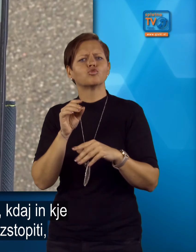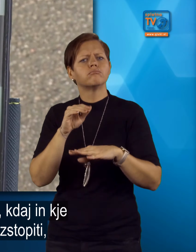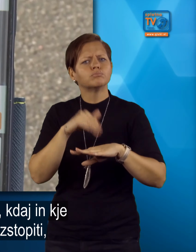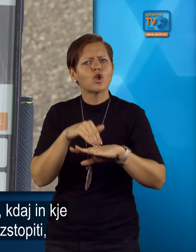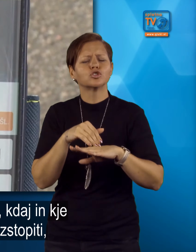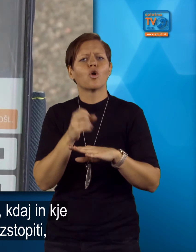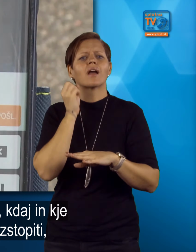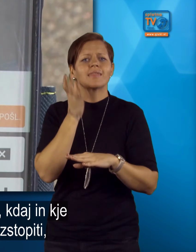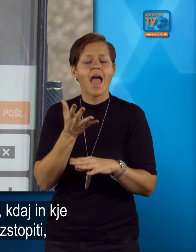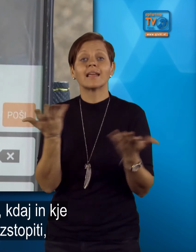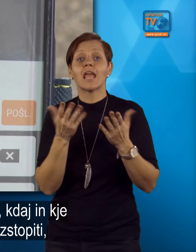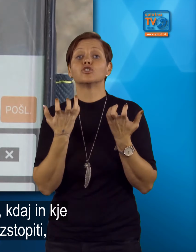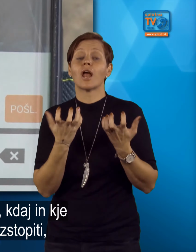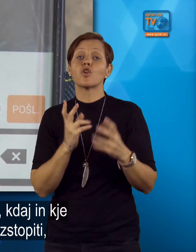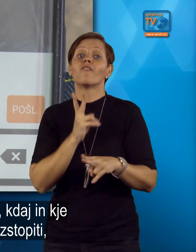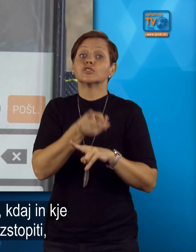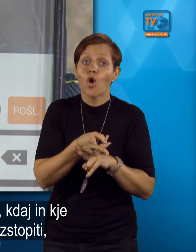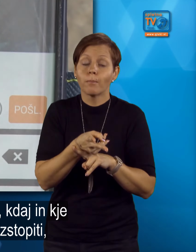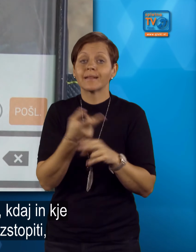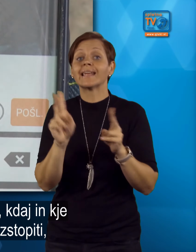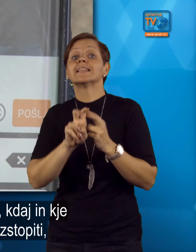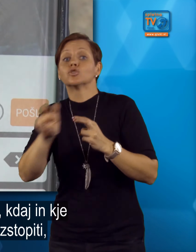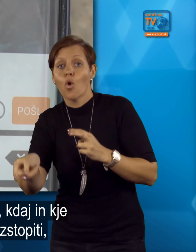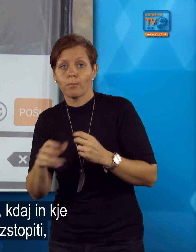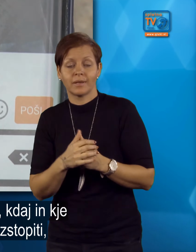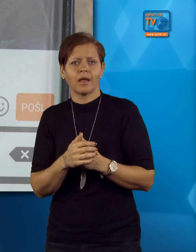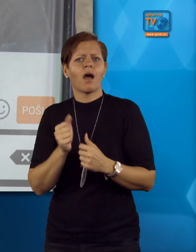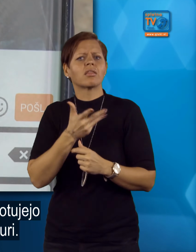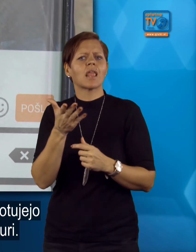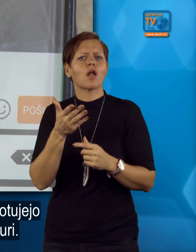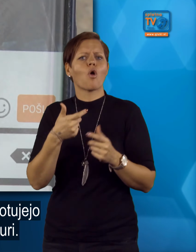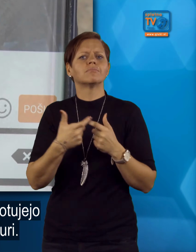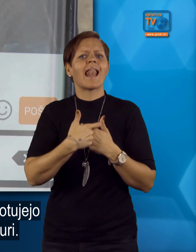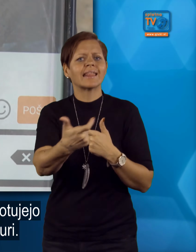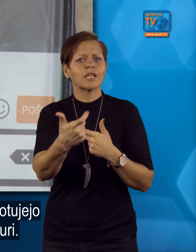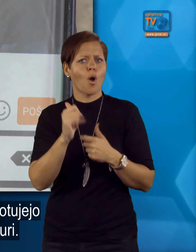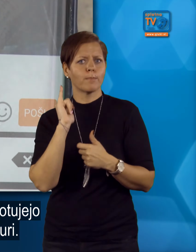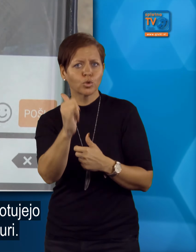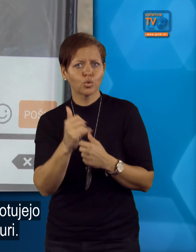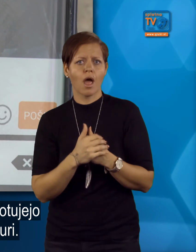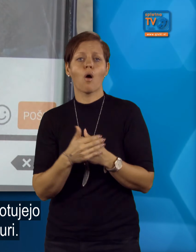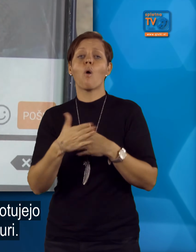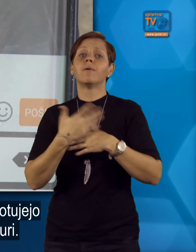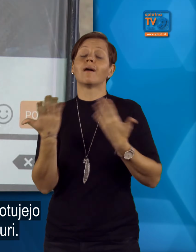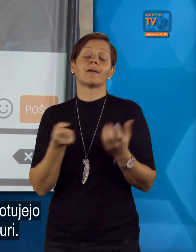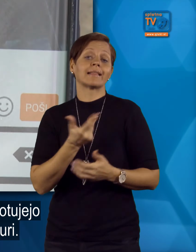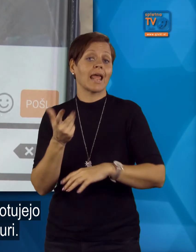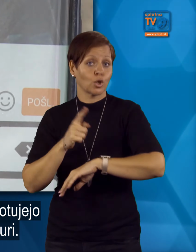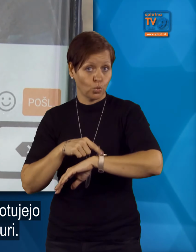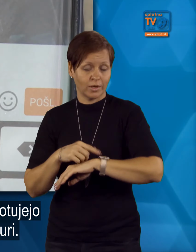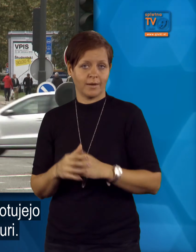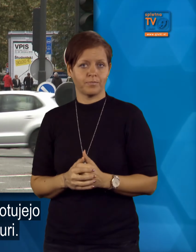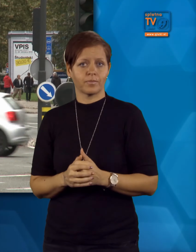Natančno sporočijo, kdaj in kje želijo vstopiti in izstopiti, s katero linijo potujejo in ob kateri uri.